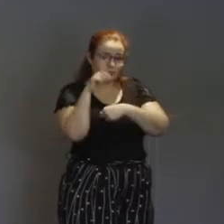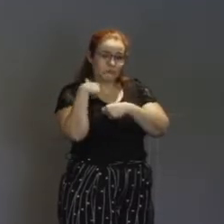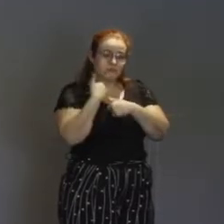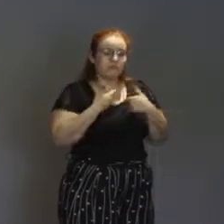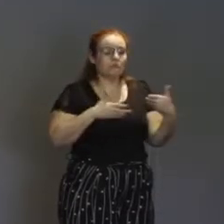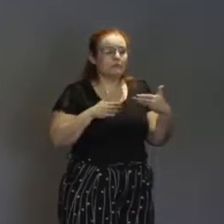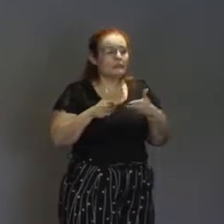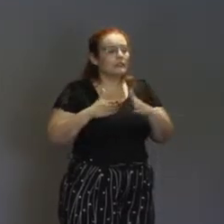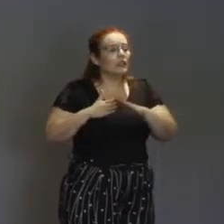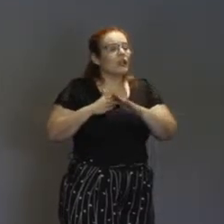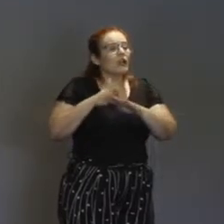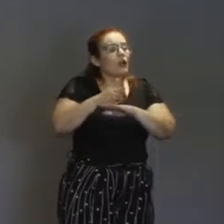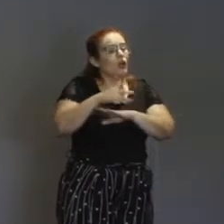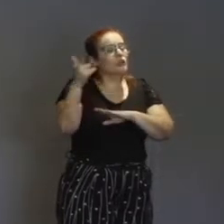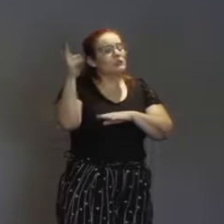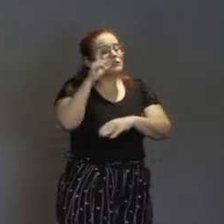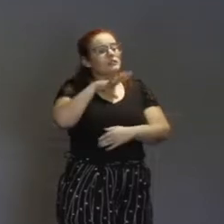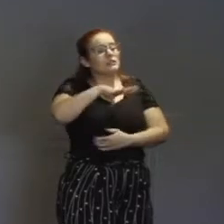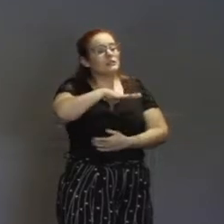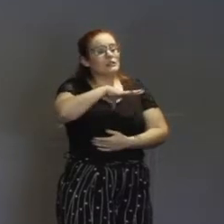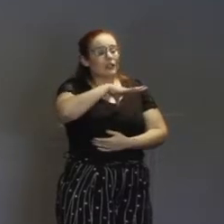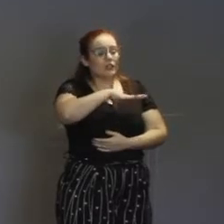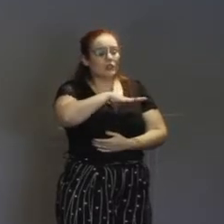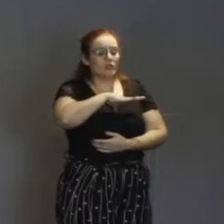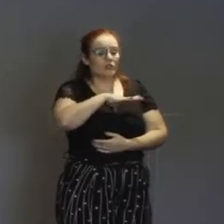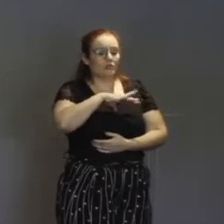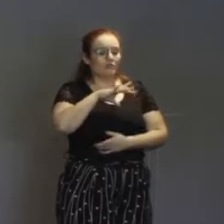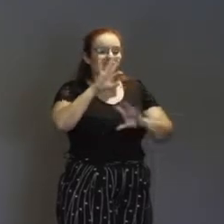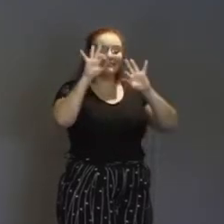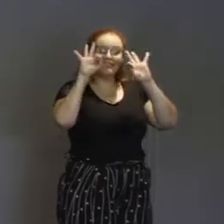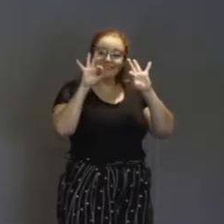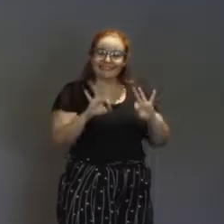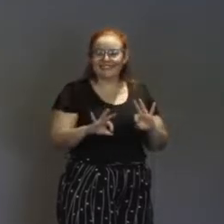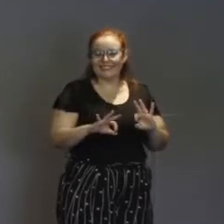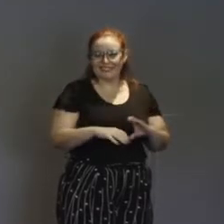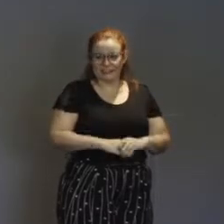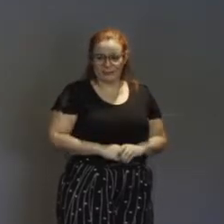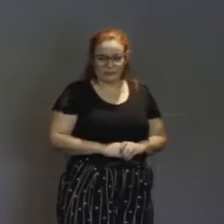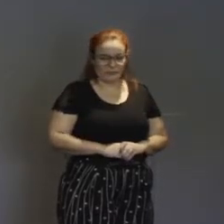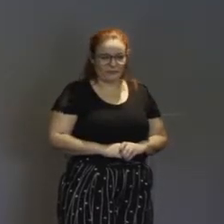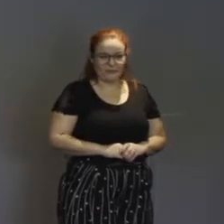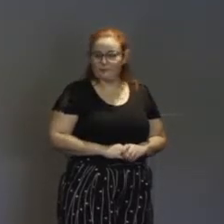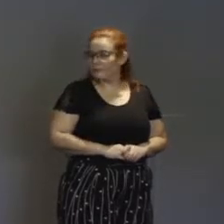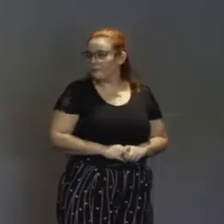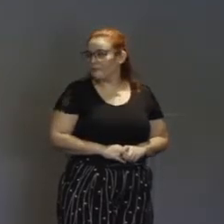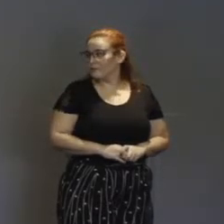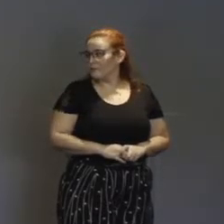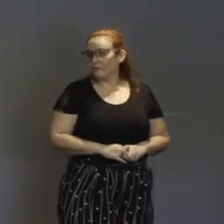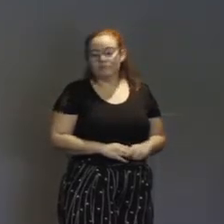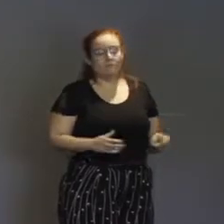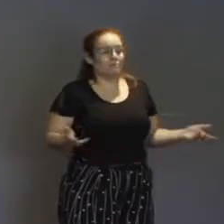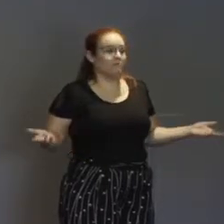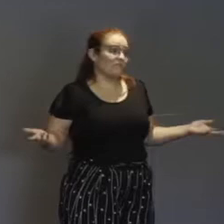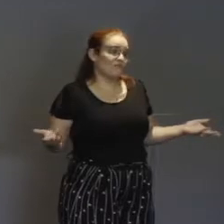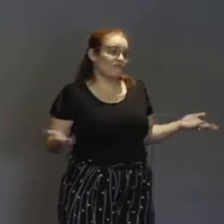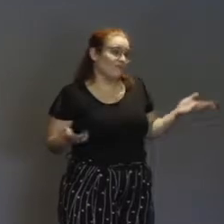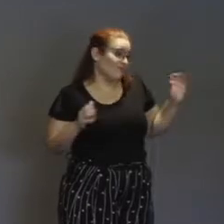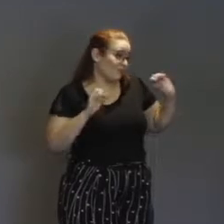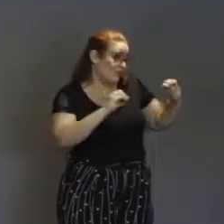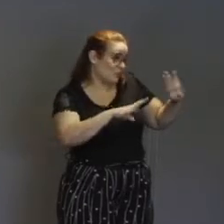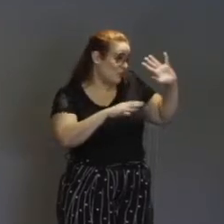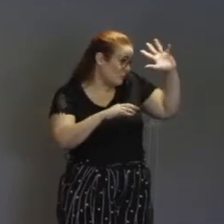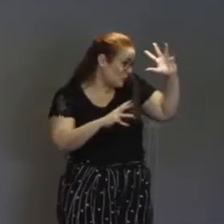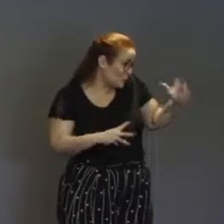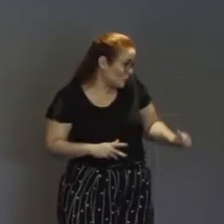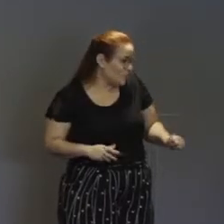para ter uma cidade ideal do futuro? Então, a educação é para tudo, né? Para tudo, inclusive para